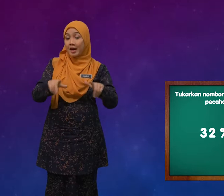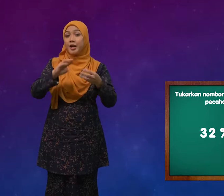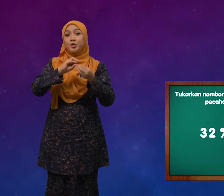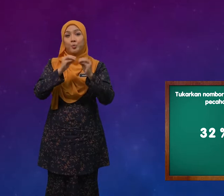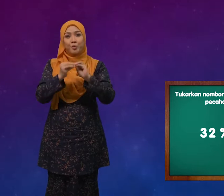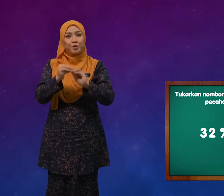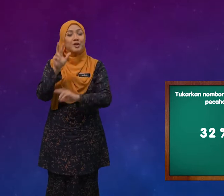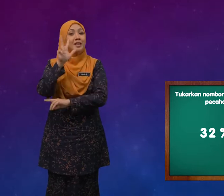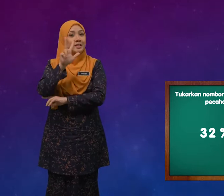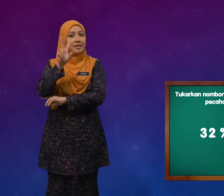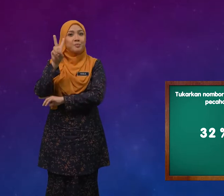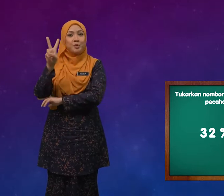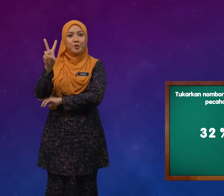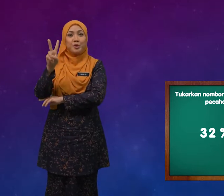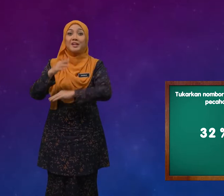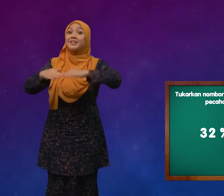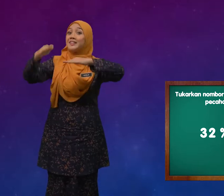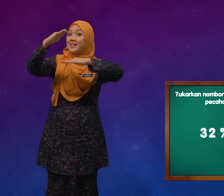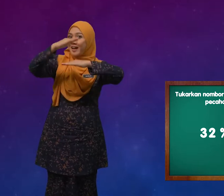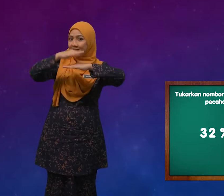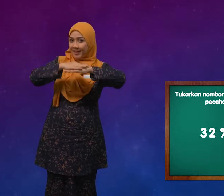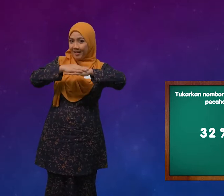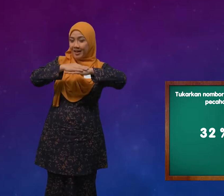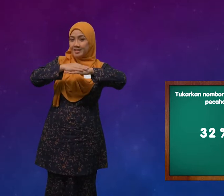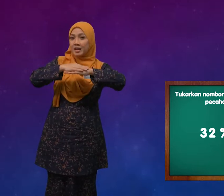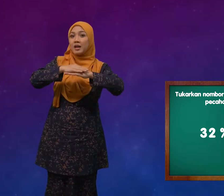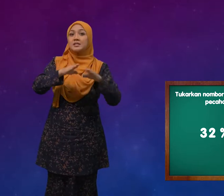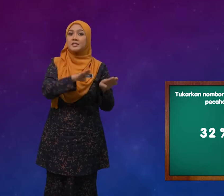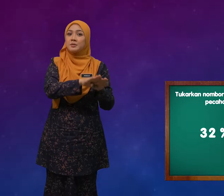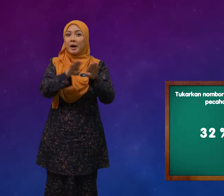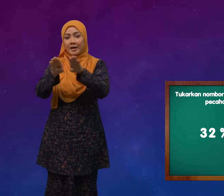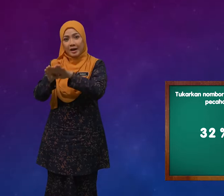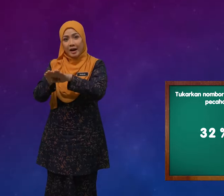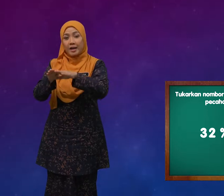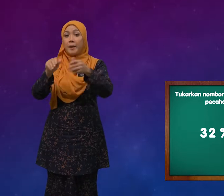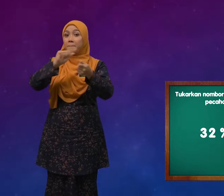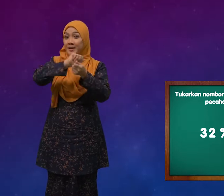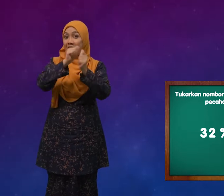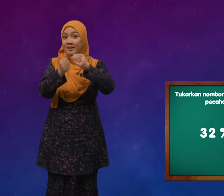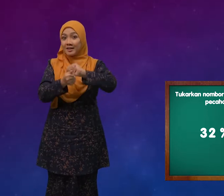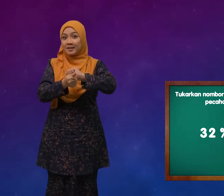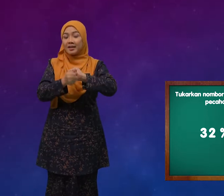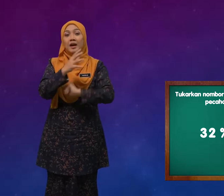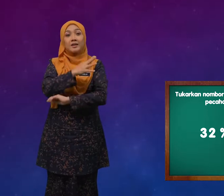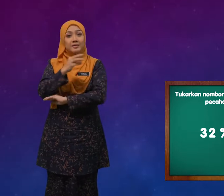Letakkan nombor 32 di atas sebagai pengangka